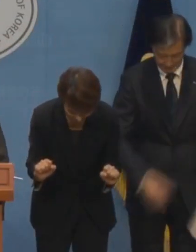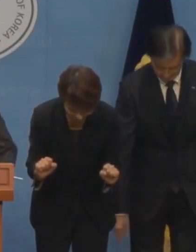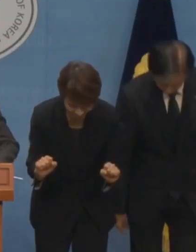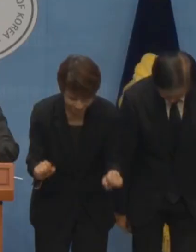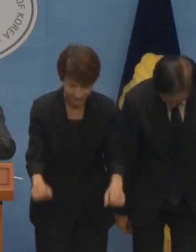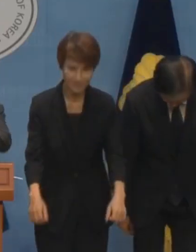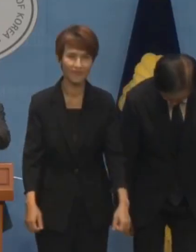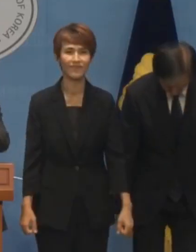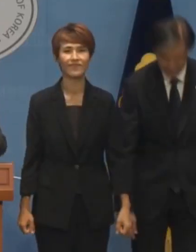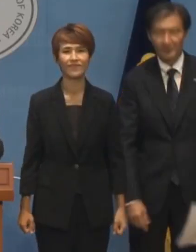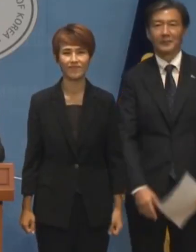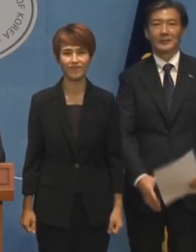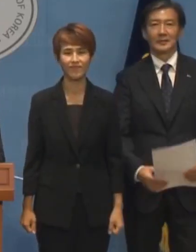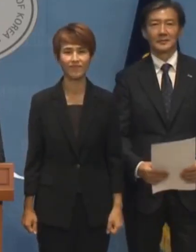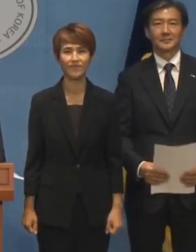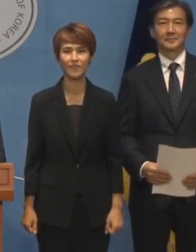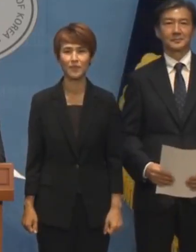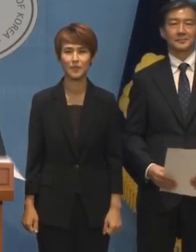네.